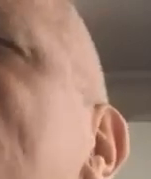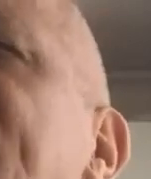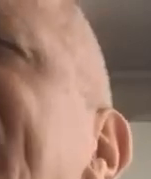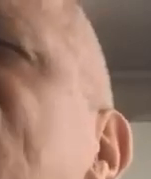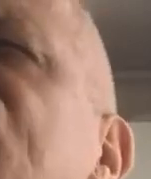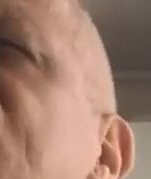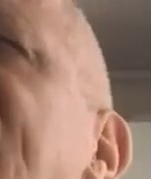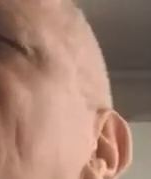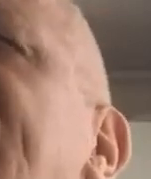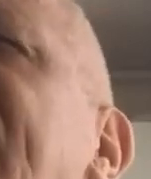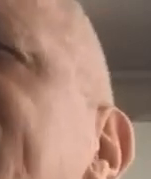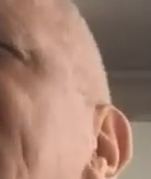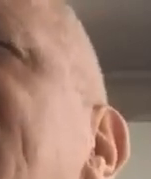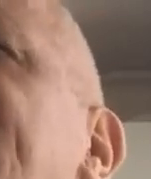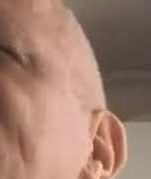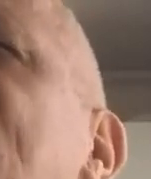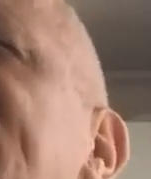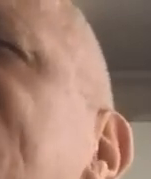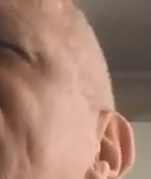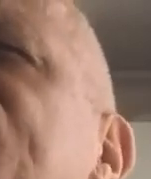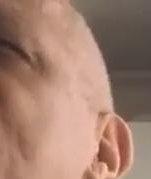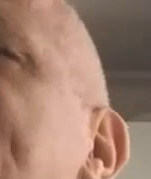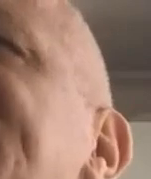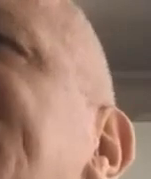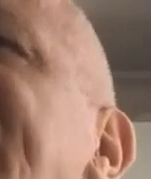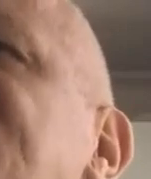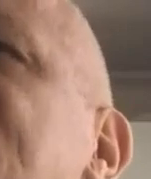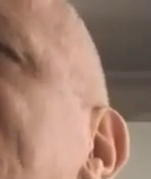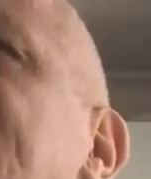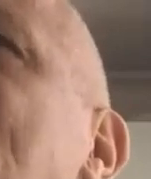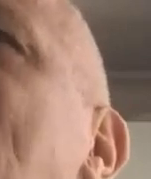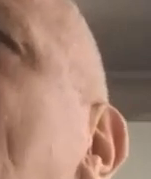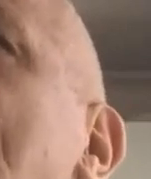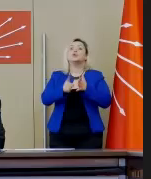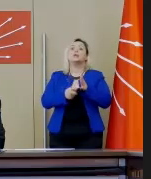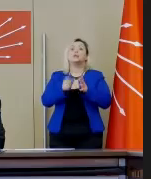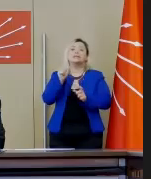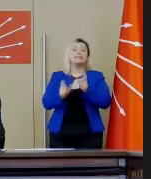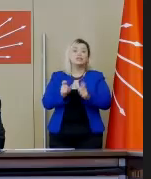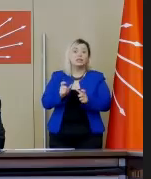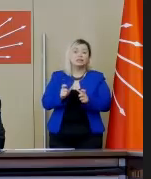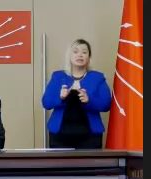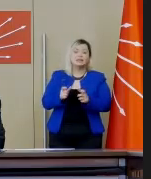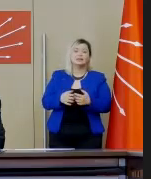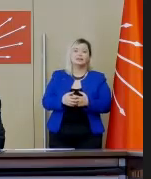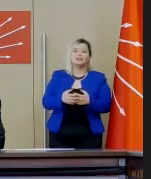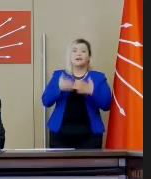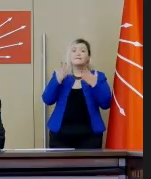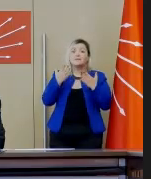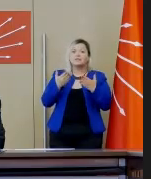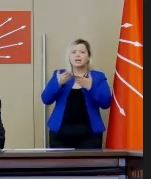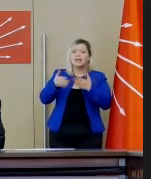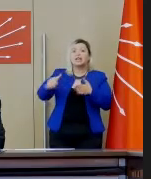çalışmalar, görüşmeler sonucunda Noterler Birliği başta olmak üzere büyük bir direnç gösteriyor. Fiziksel